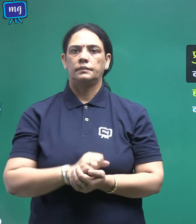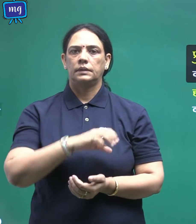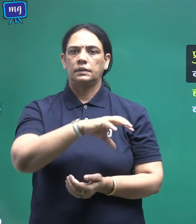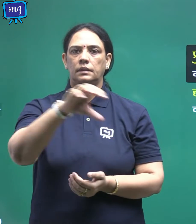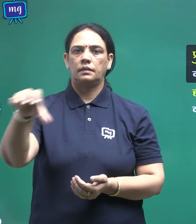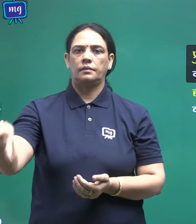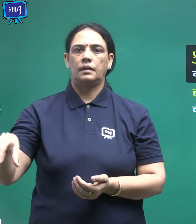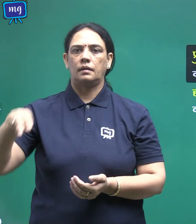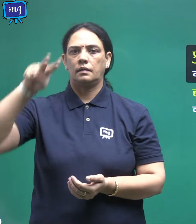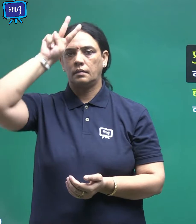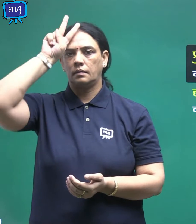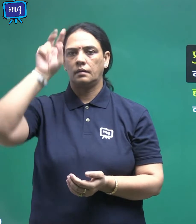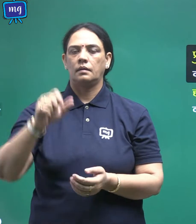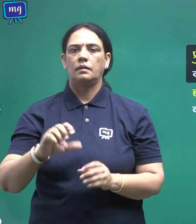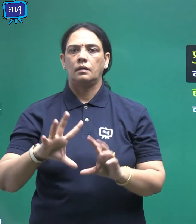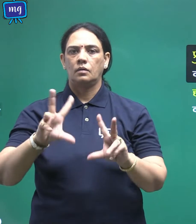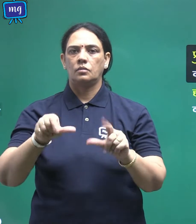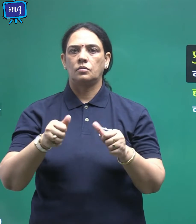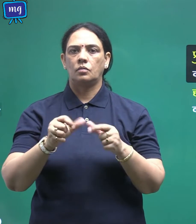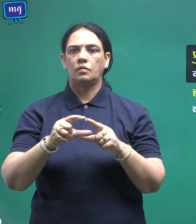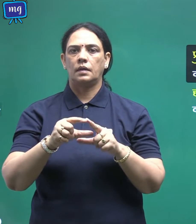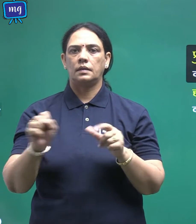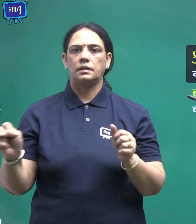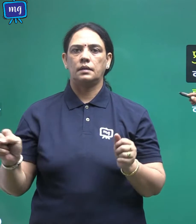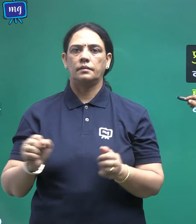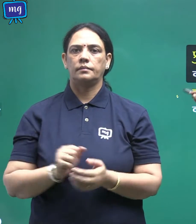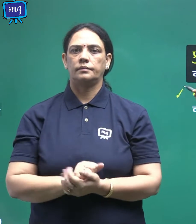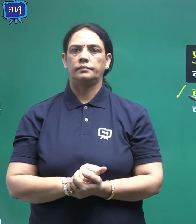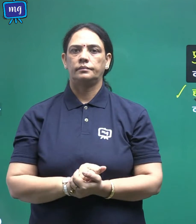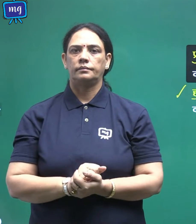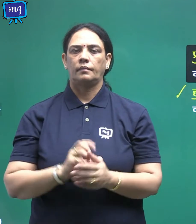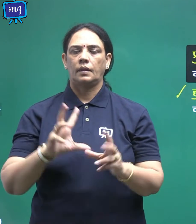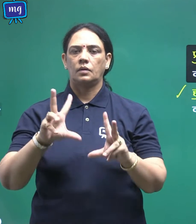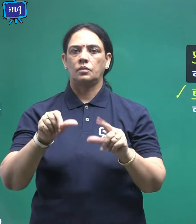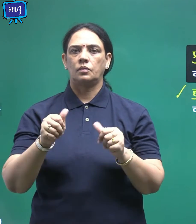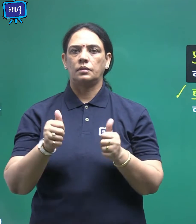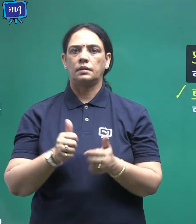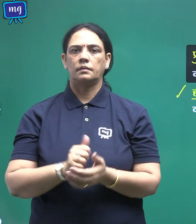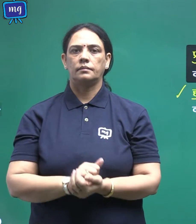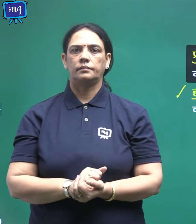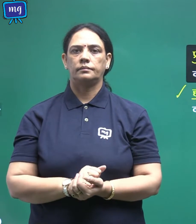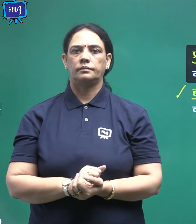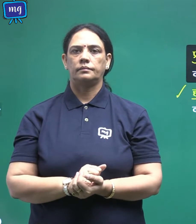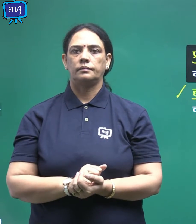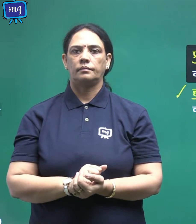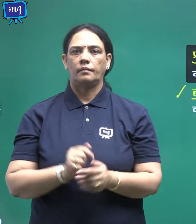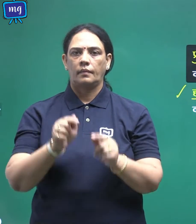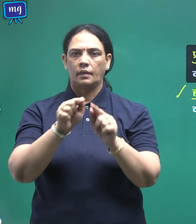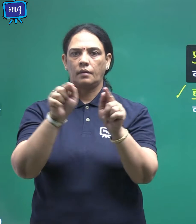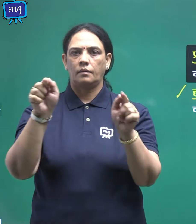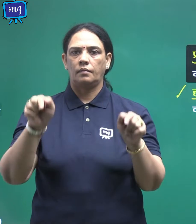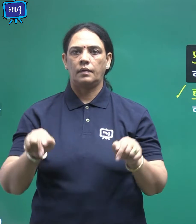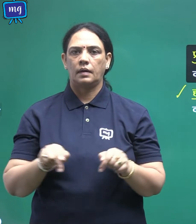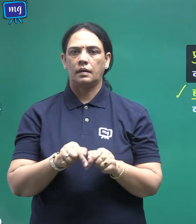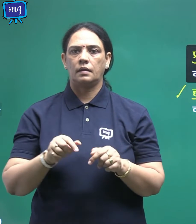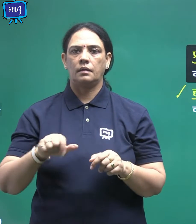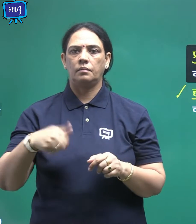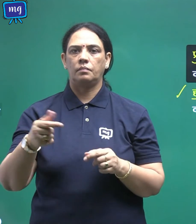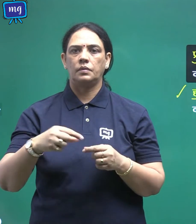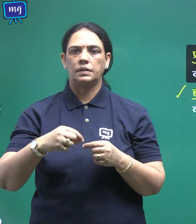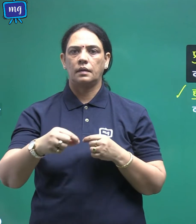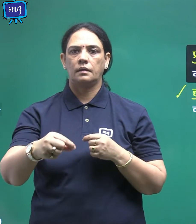क्षेत्रफल ज्ञात कीजिए। हल। वर्ग की भुजा